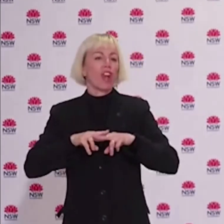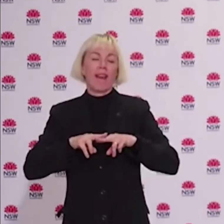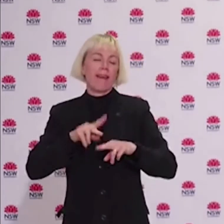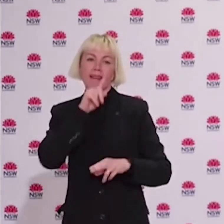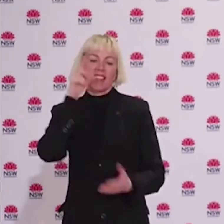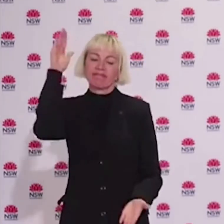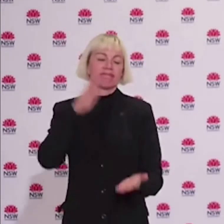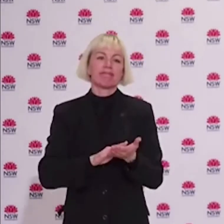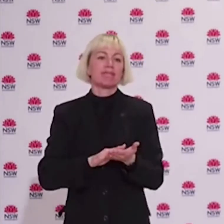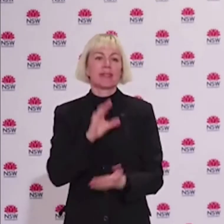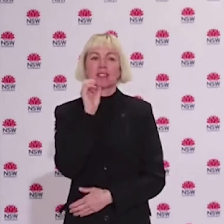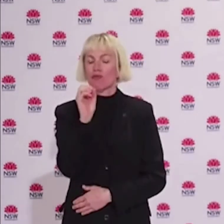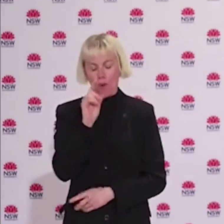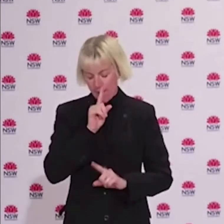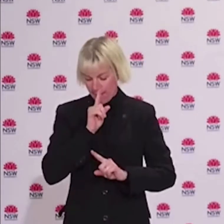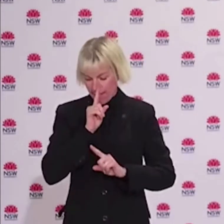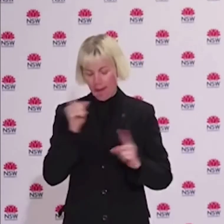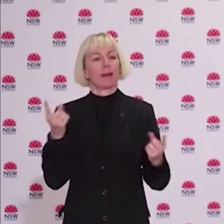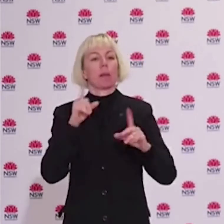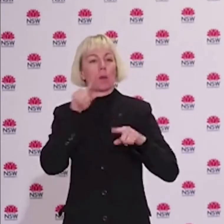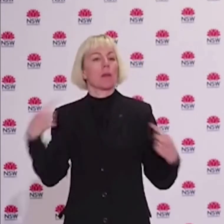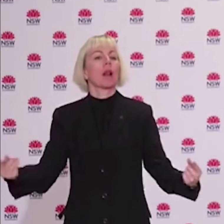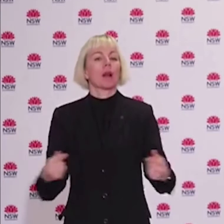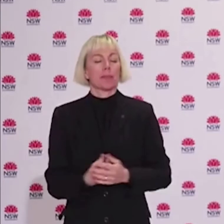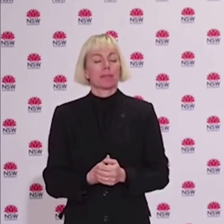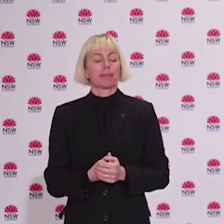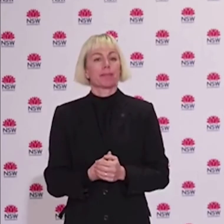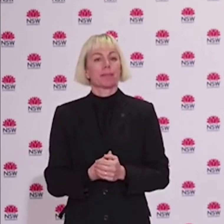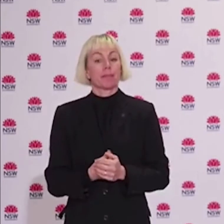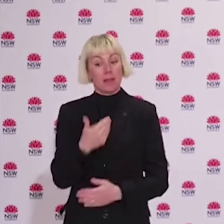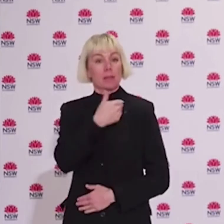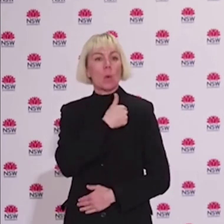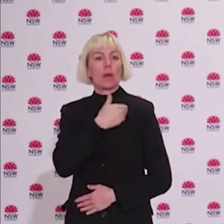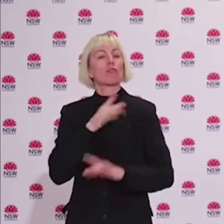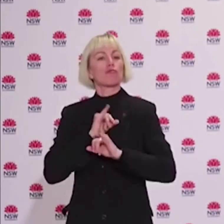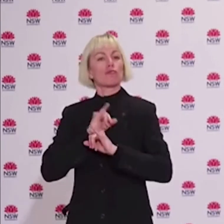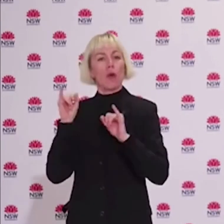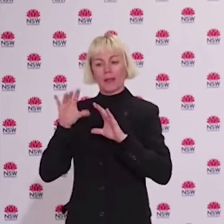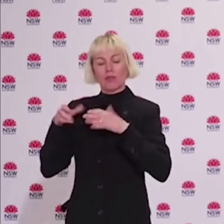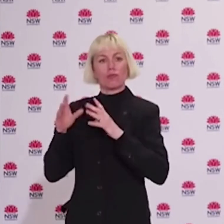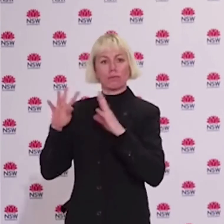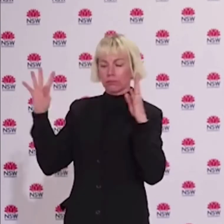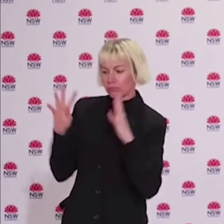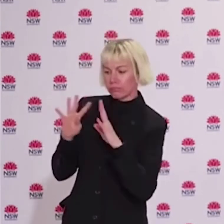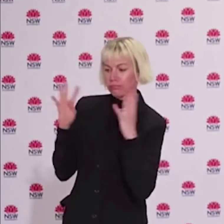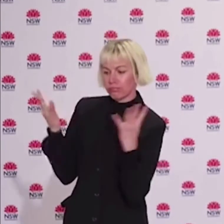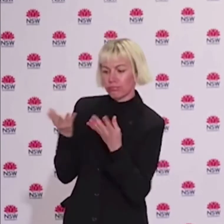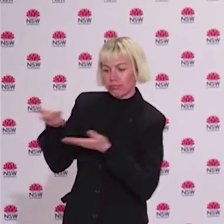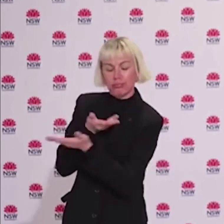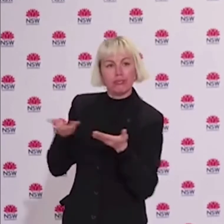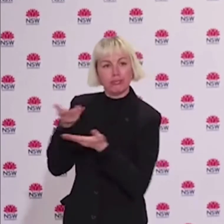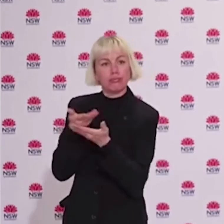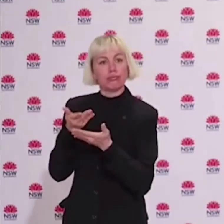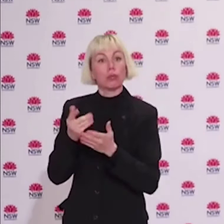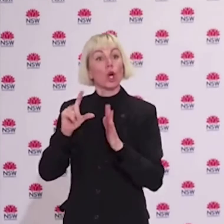सुरु भएदेखिकै सबैभन्दा धेरै संक्रमण पुष्टि भएपछि संकटकाल लगाउने निर्णय गरेको हो। प्रदेश सरकारका अनुसार पछिल्लो 24 घण्टामा